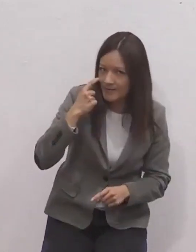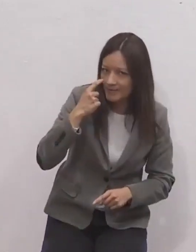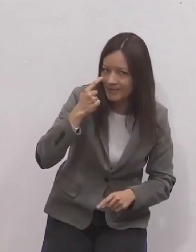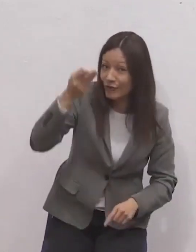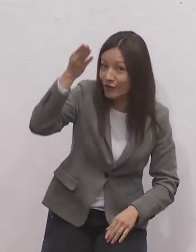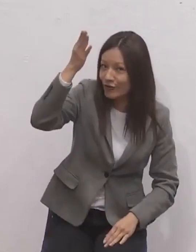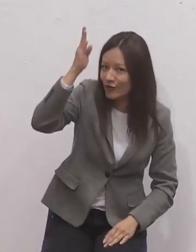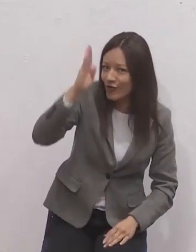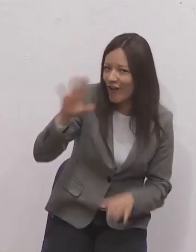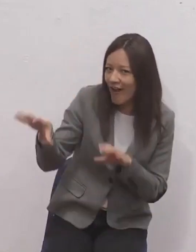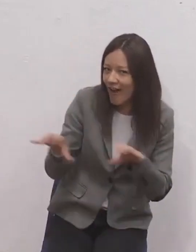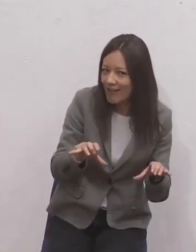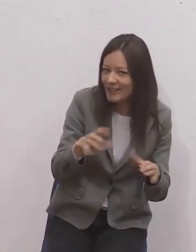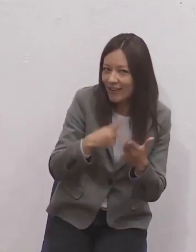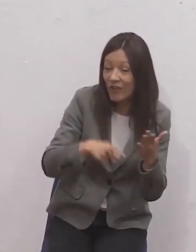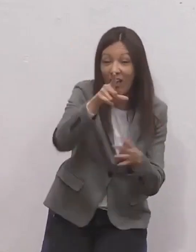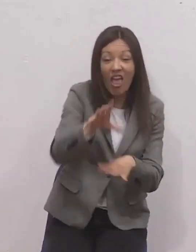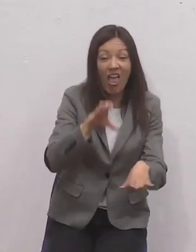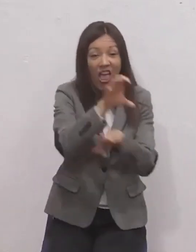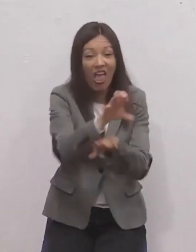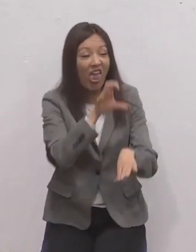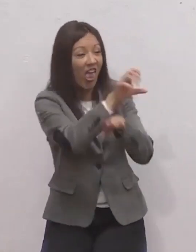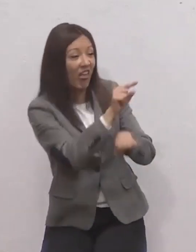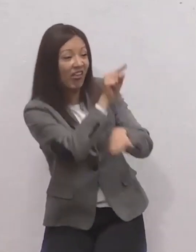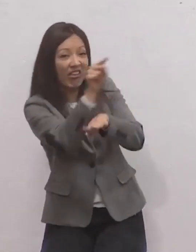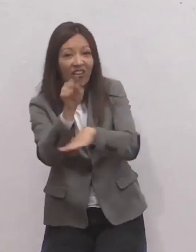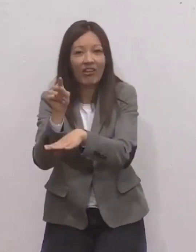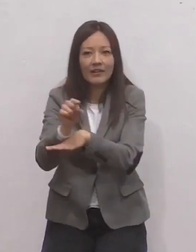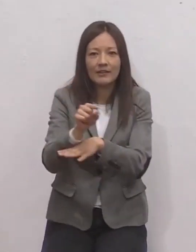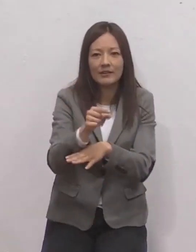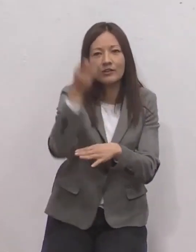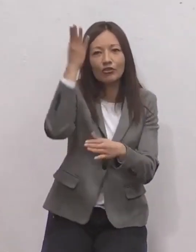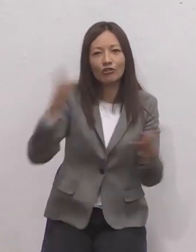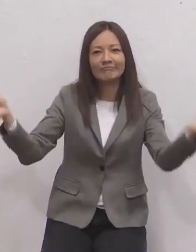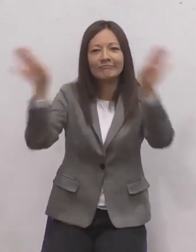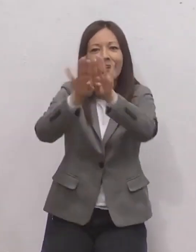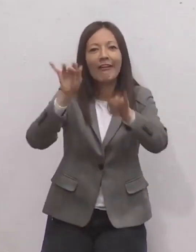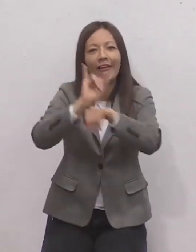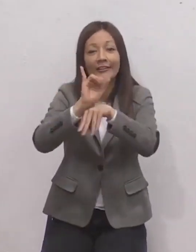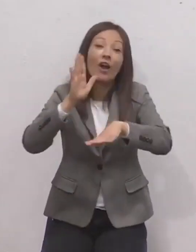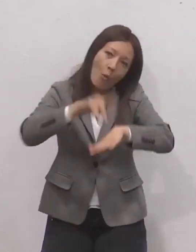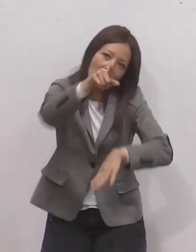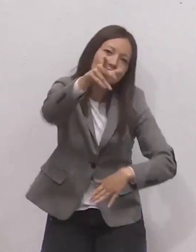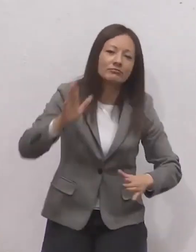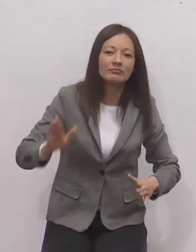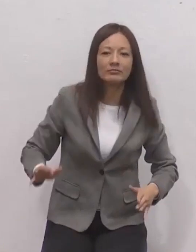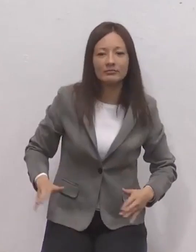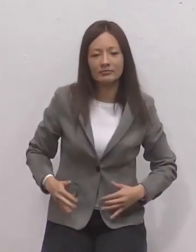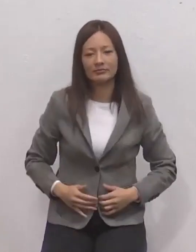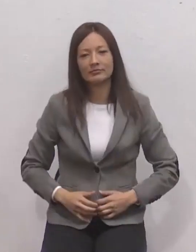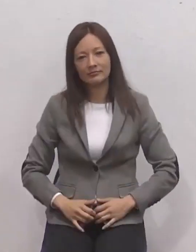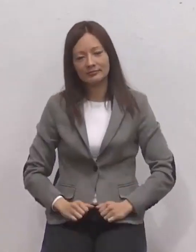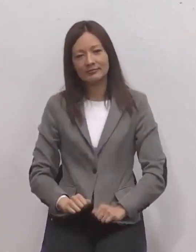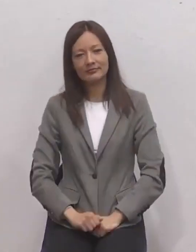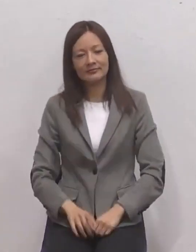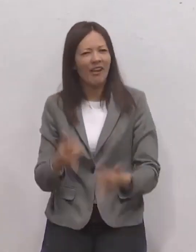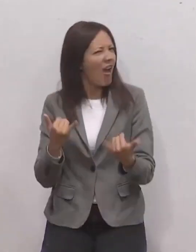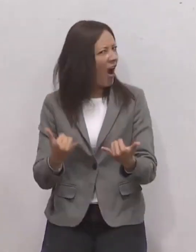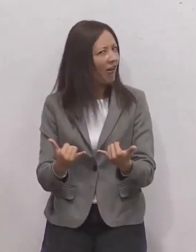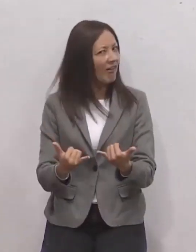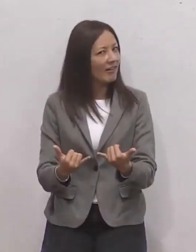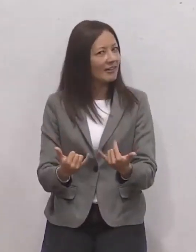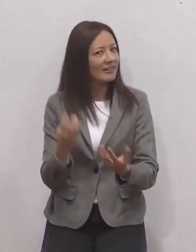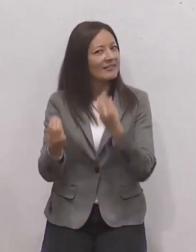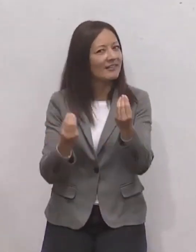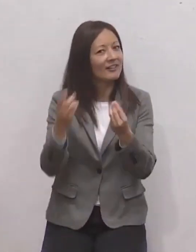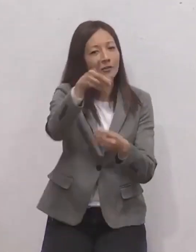Dios. Por estar usted fregando con lo de los perros, nos sacó del templo. Es por su culpa, ¿oyó? Y entonces ahora a usted le toca